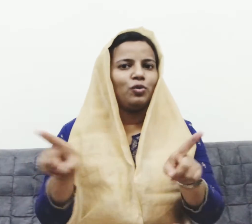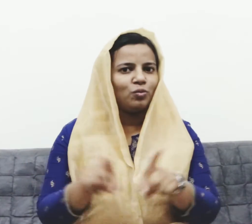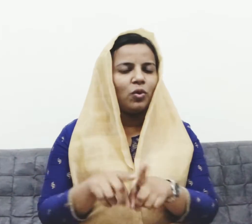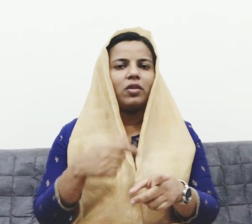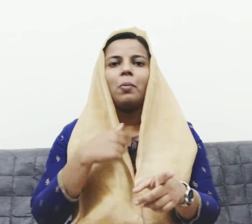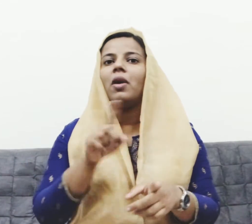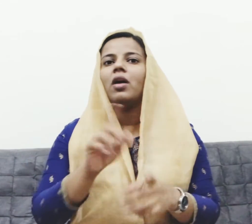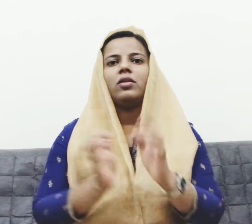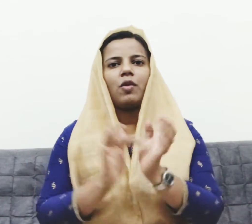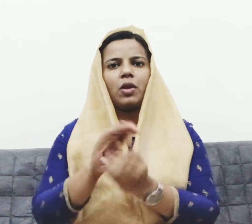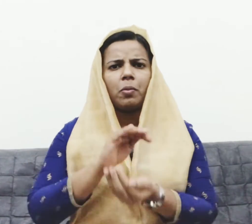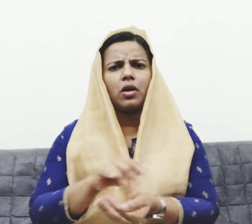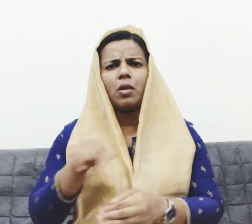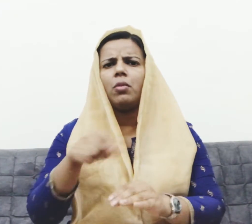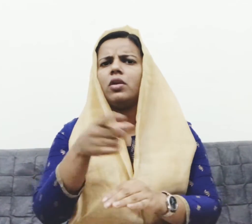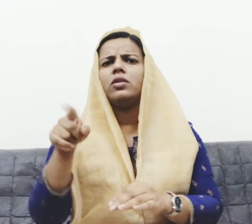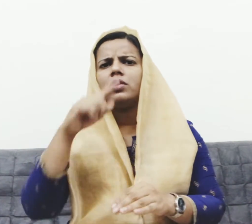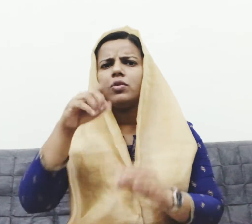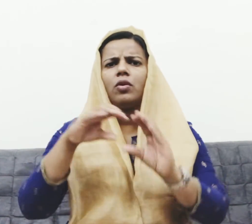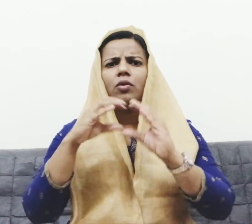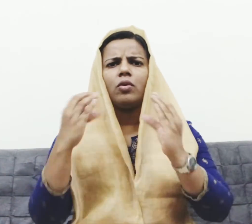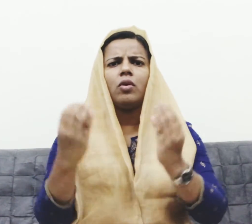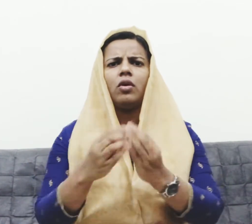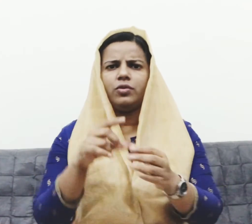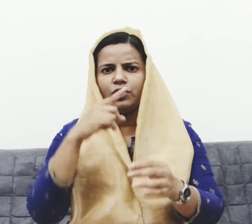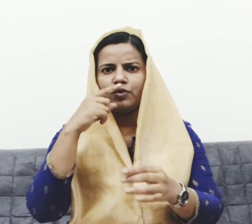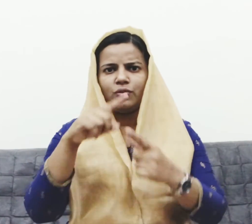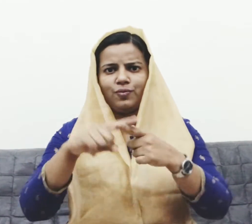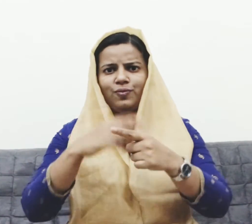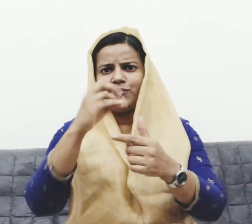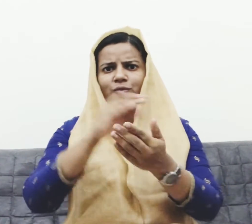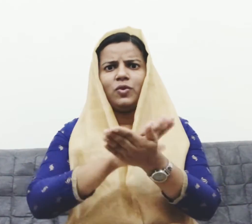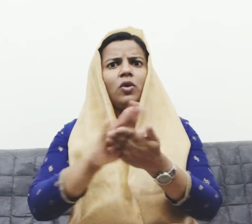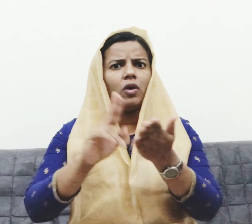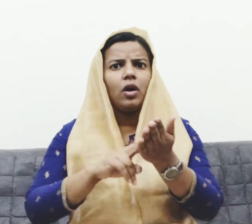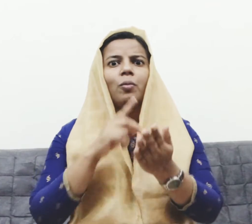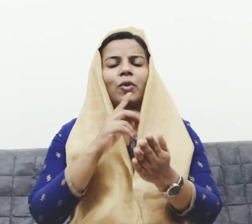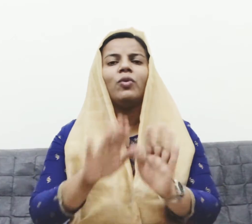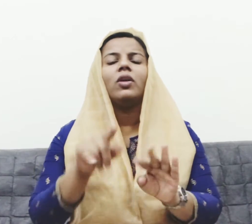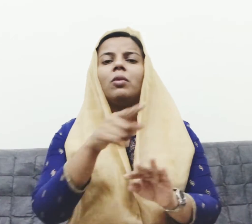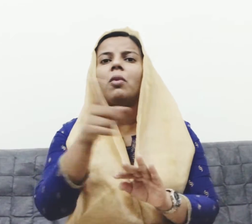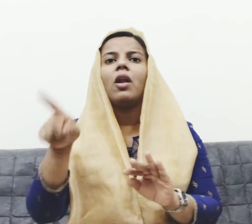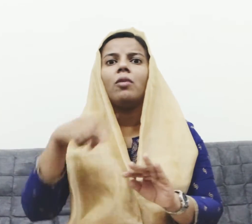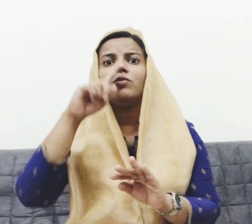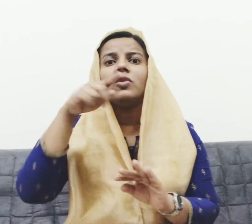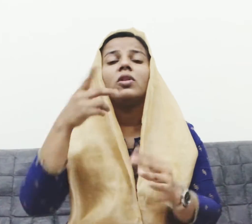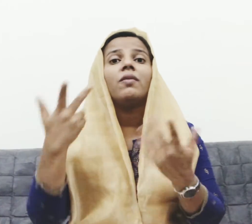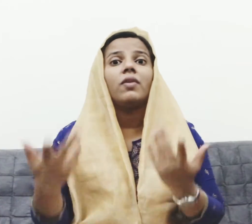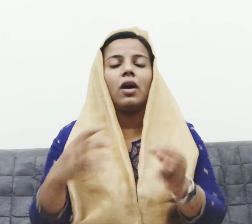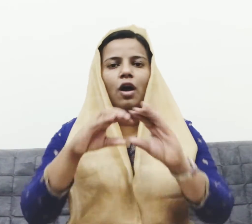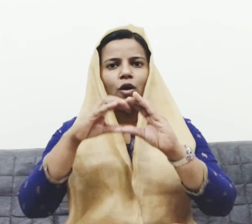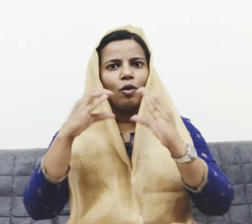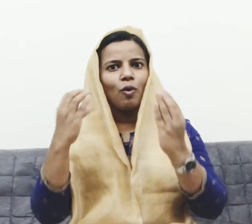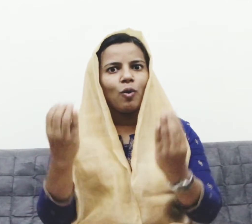സംബന്ധിച്ചിടത്തോളം, നമ്മൾ ഈ ലോകത്തിലാ ജീവിക്കുന്നത്. യോഹന്നാൻ സുവിശേഷത്തിൽ യേശു കർത്താവ് തന്നെ പറഞ്ഞു, നിങ്ങൾ ലോകത്തിലാ ജീവിക്കുന്നത് എങ്കിലും